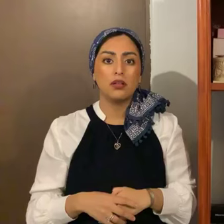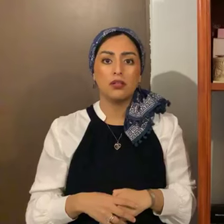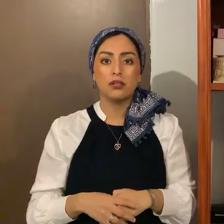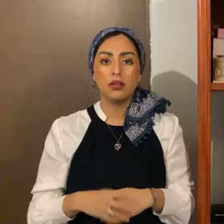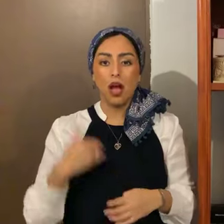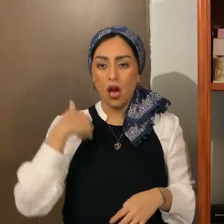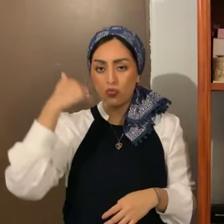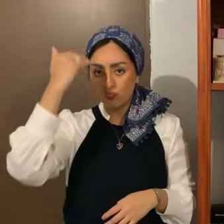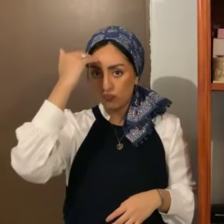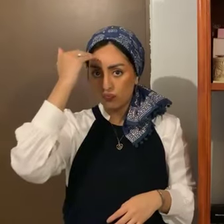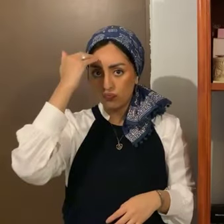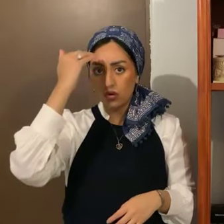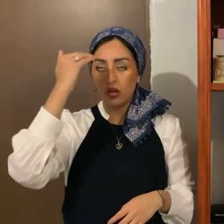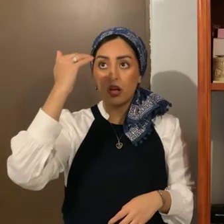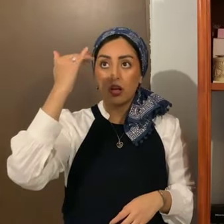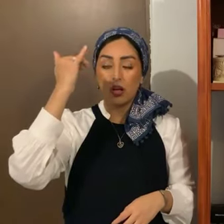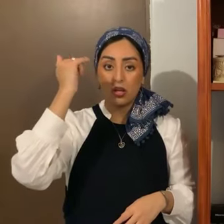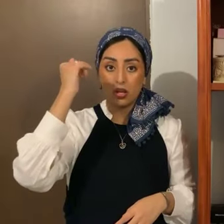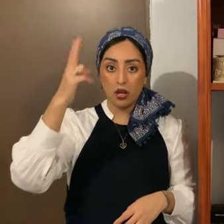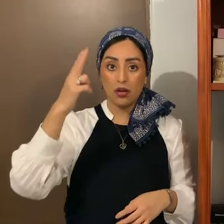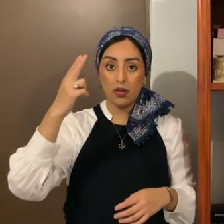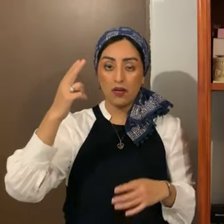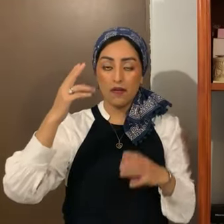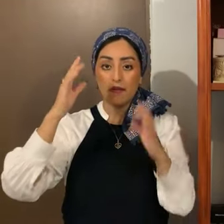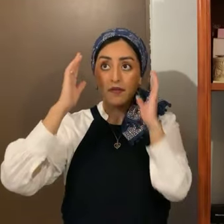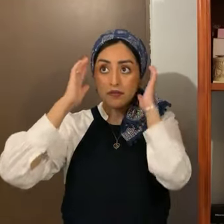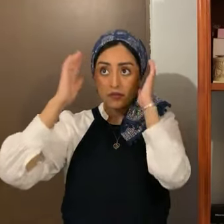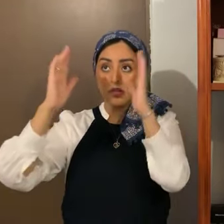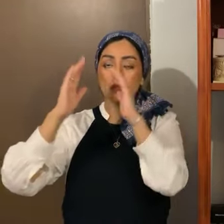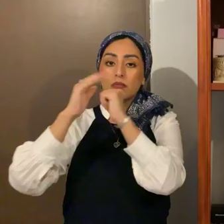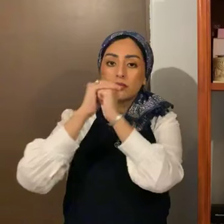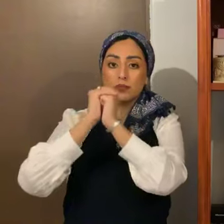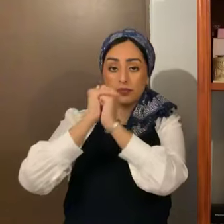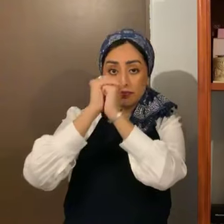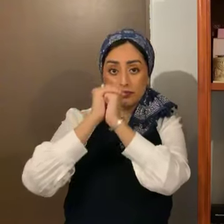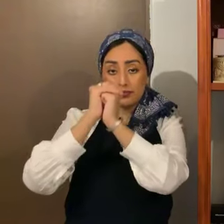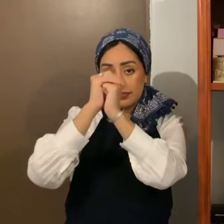plena seguridad que Yahweh había escuchado su oración